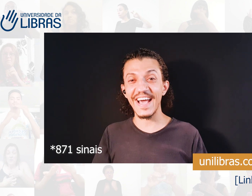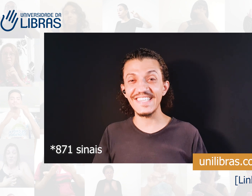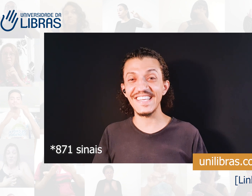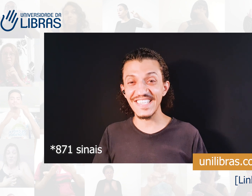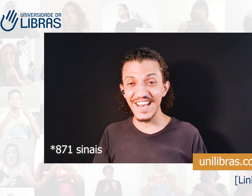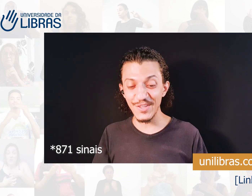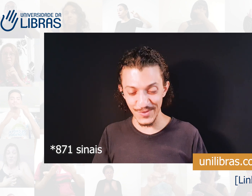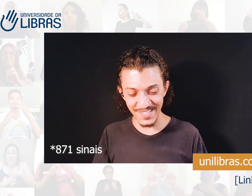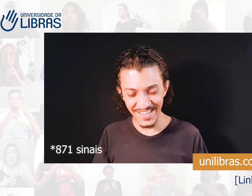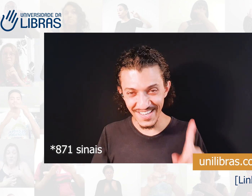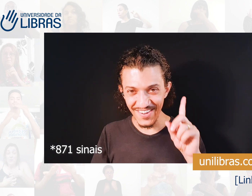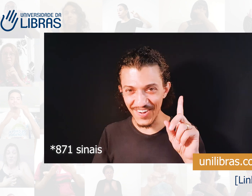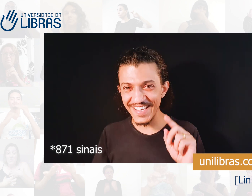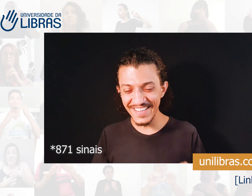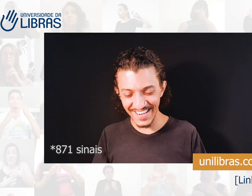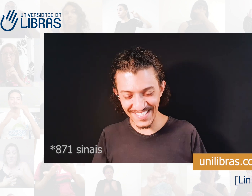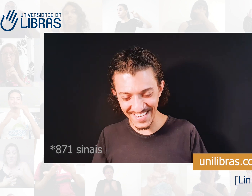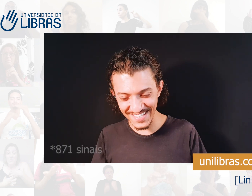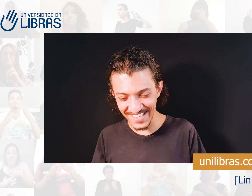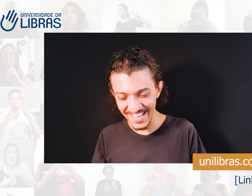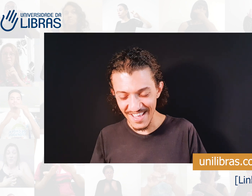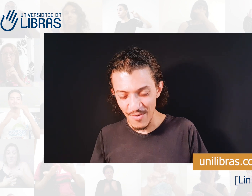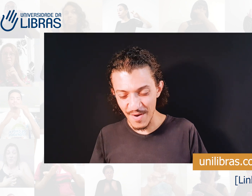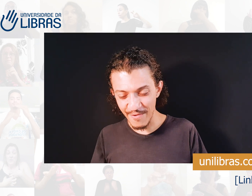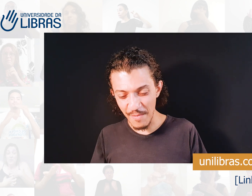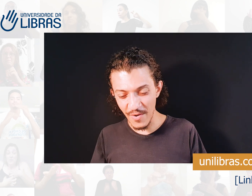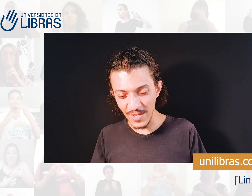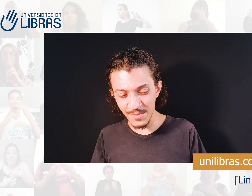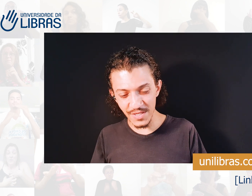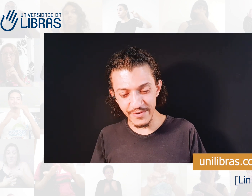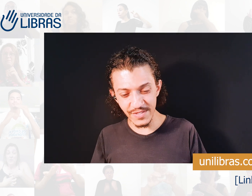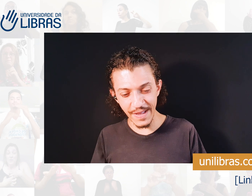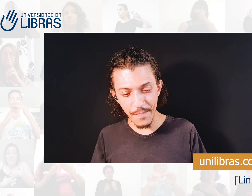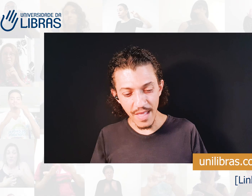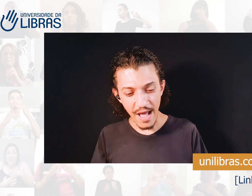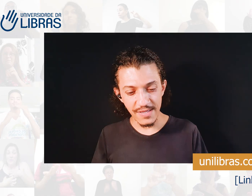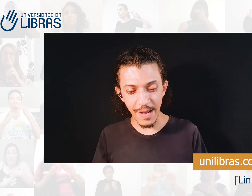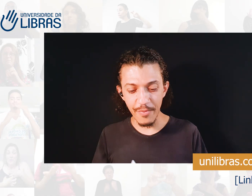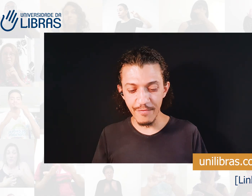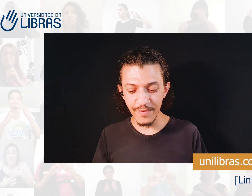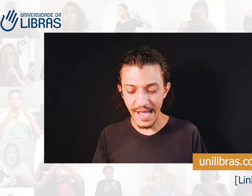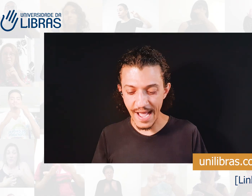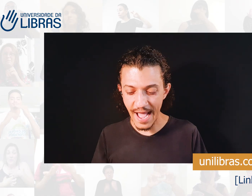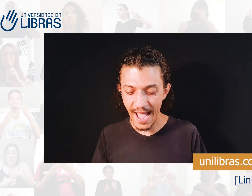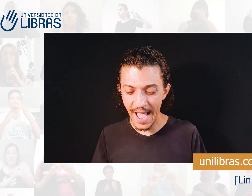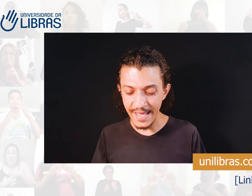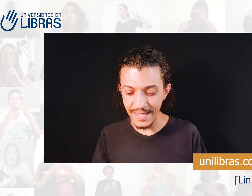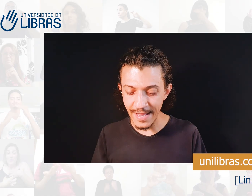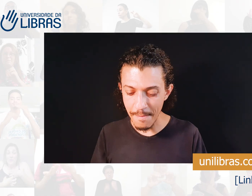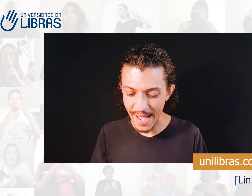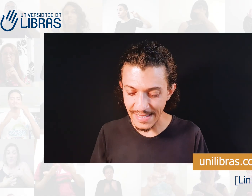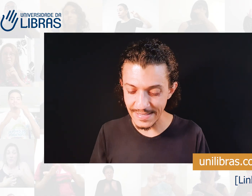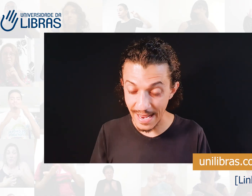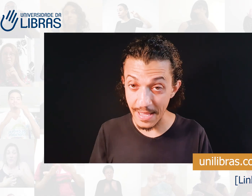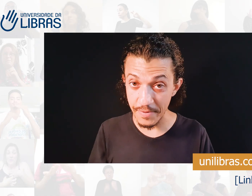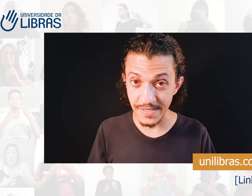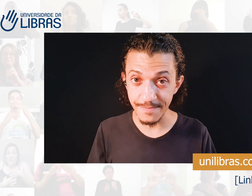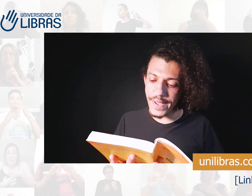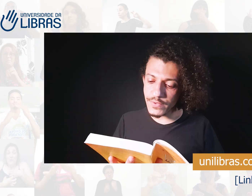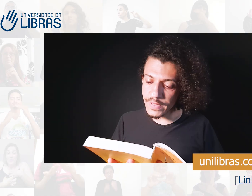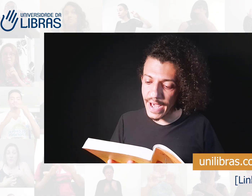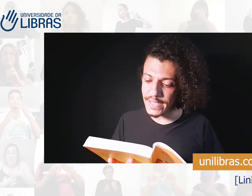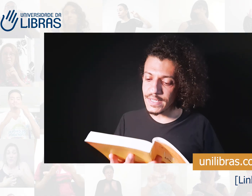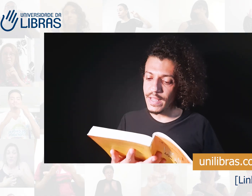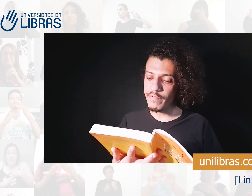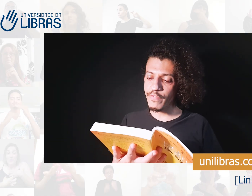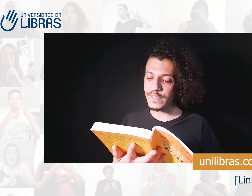875 sinais escritos. Olha que interessante, hein? Uma forma ótima de você se aprofundar ainda mais na Libras.